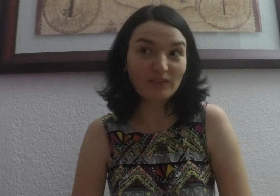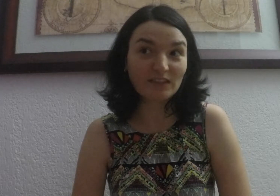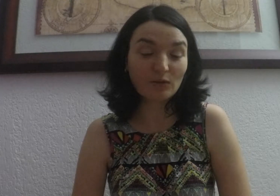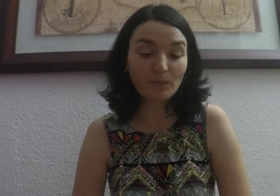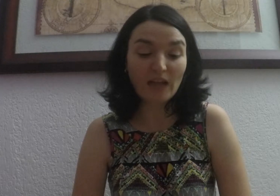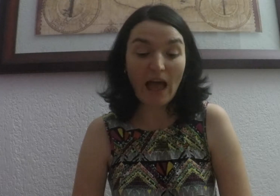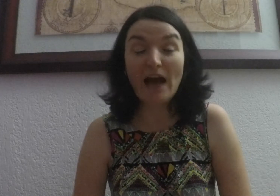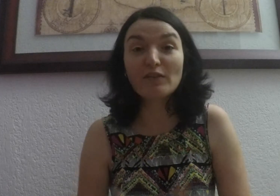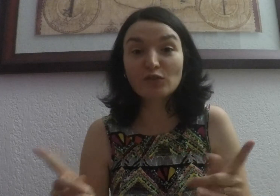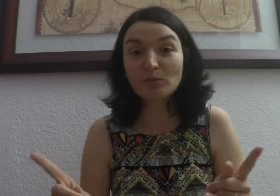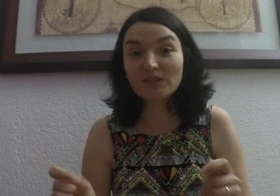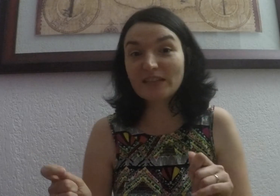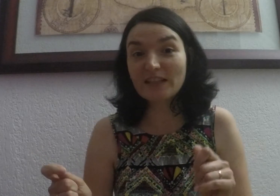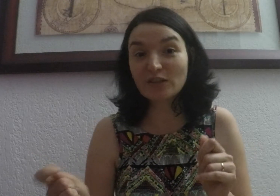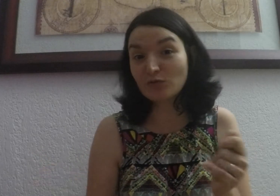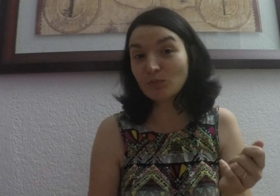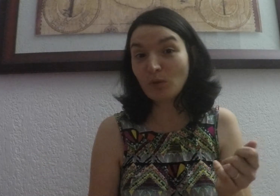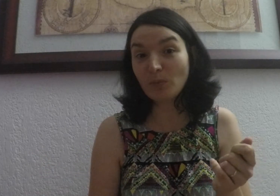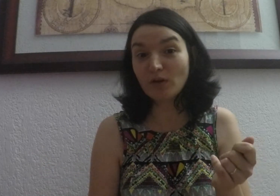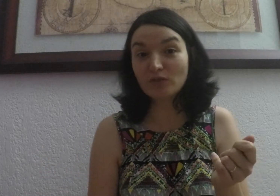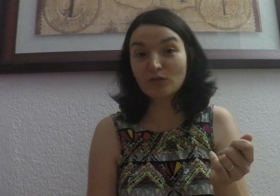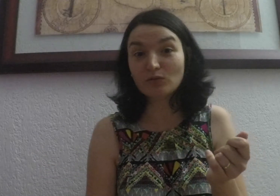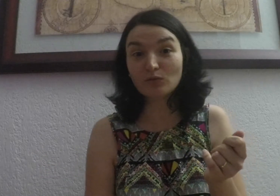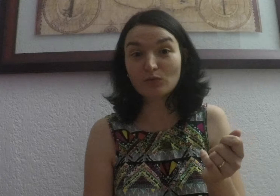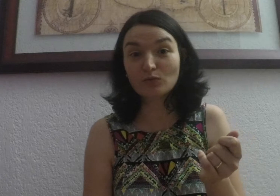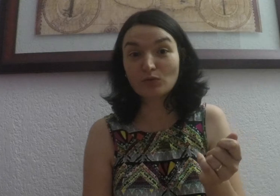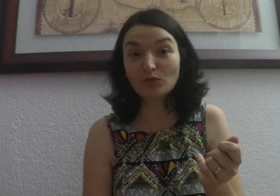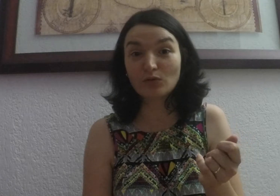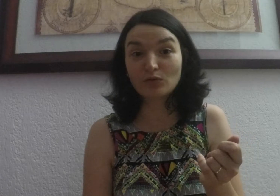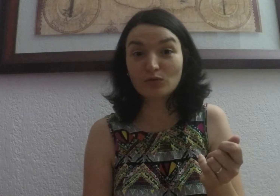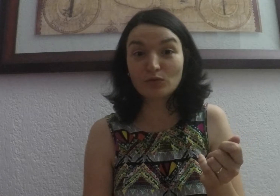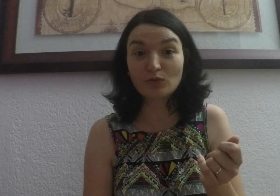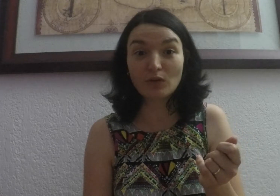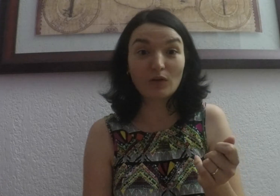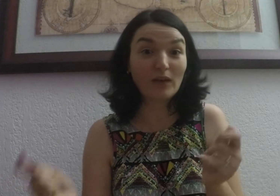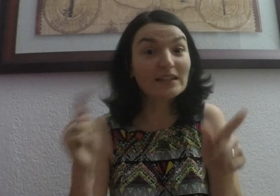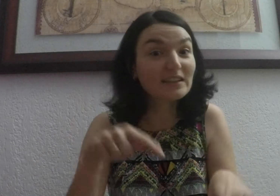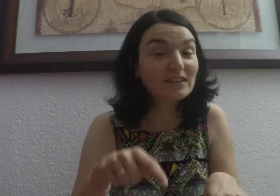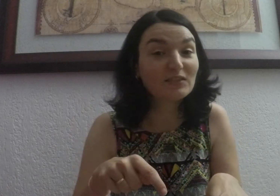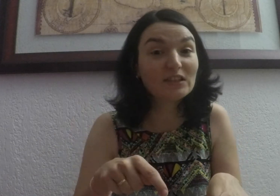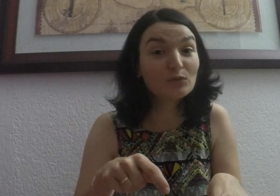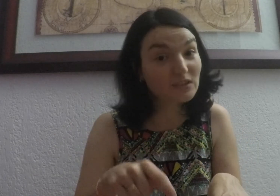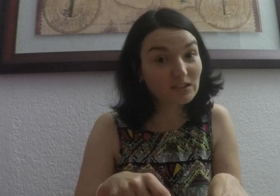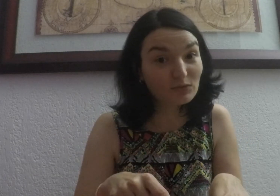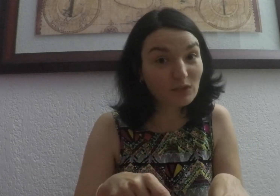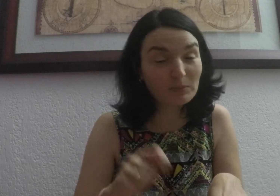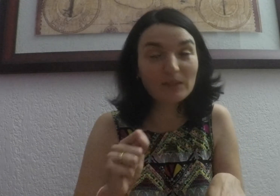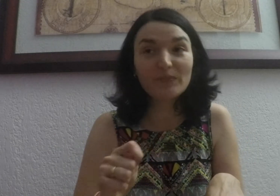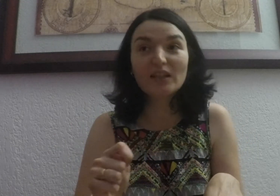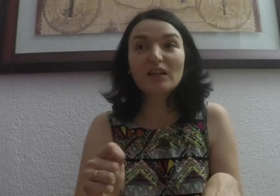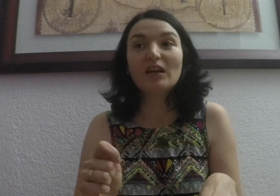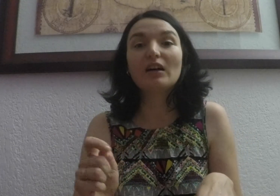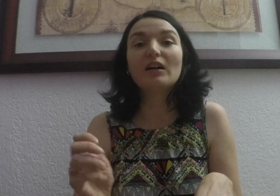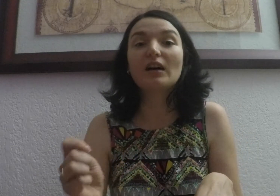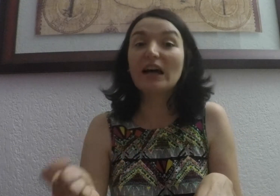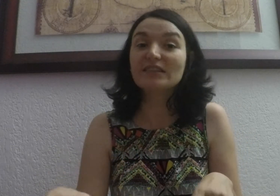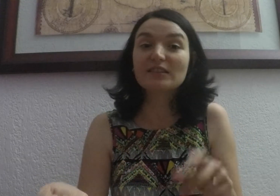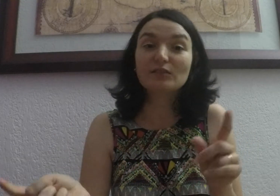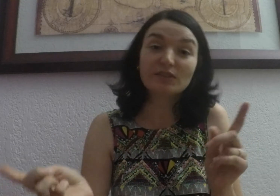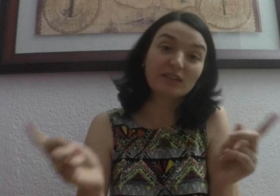vidéo. Avant de commencer, je vous propose donc de liker cette vidéo si vous l'aimez. Ainsi qu'aussi